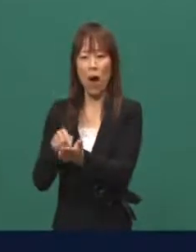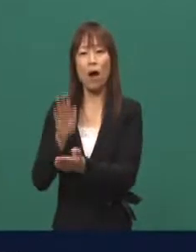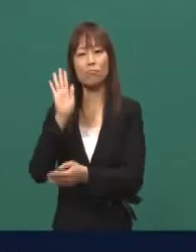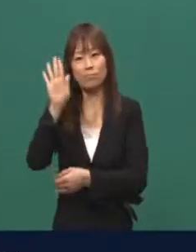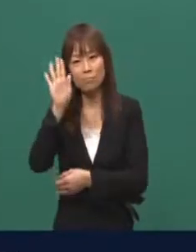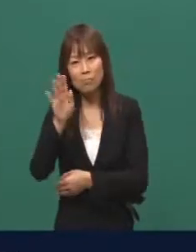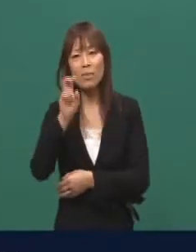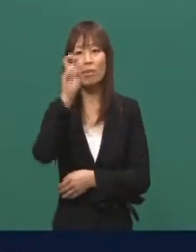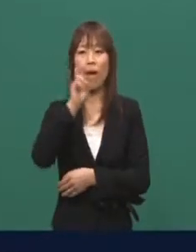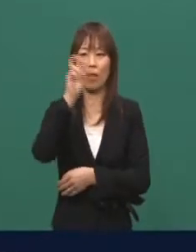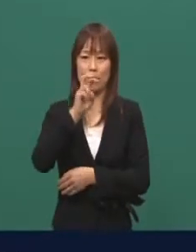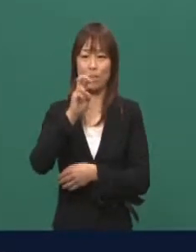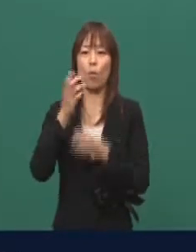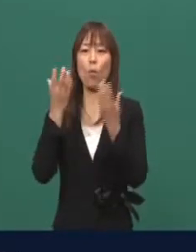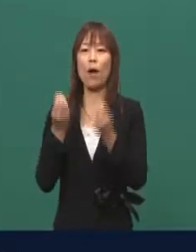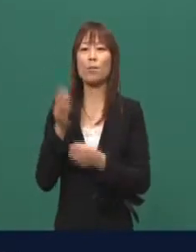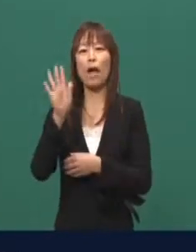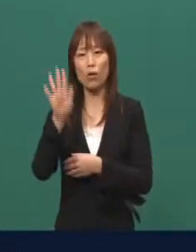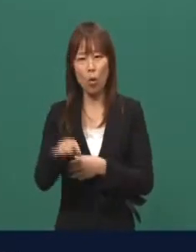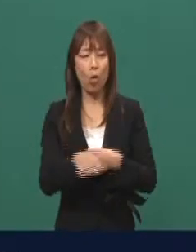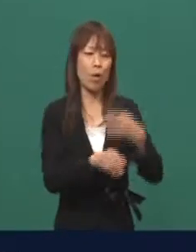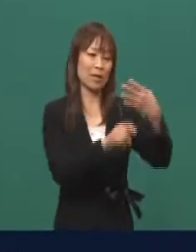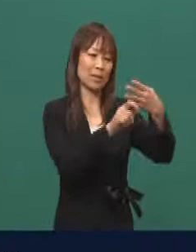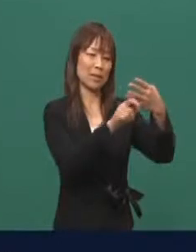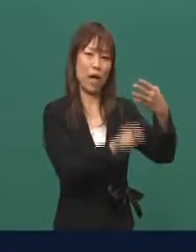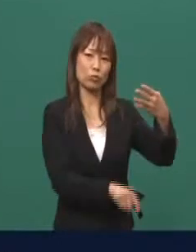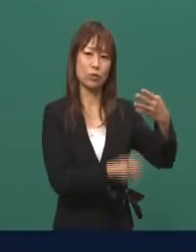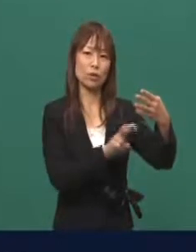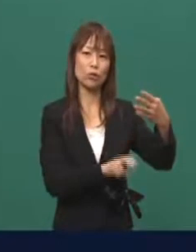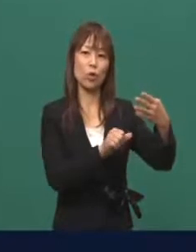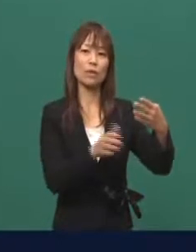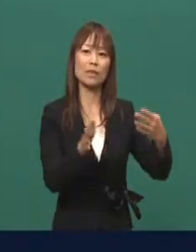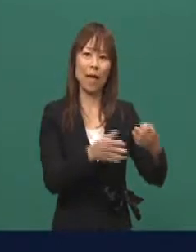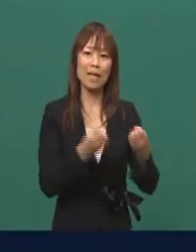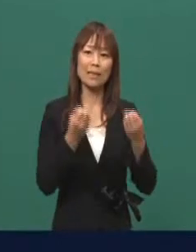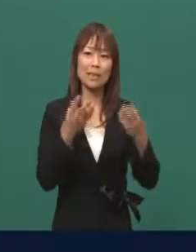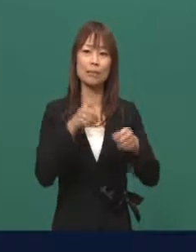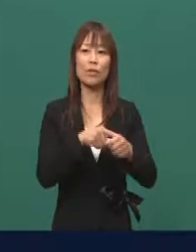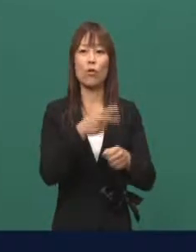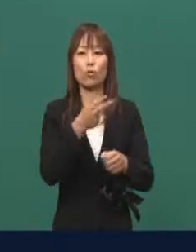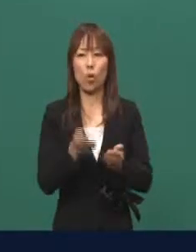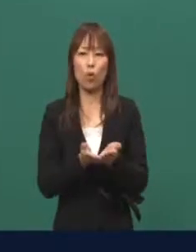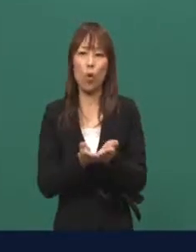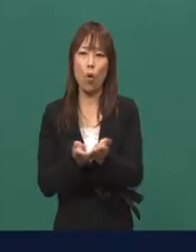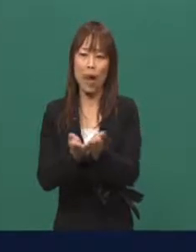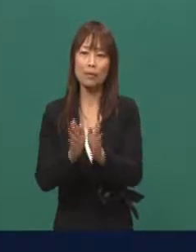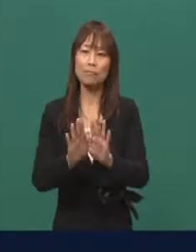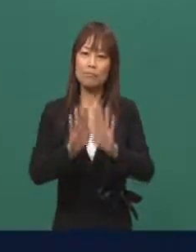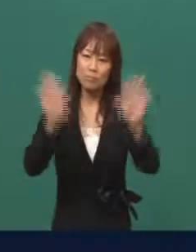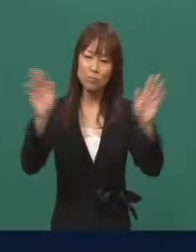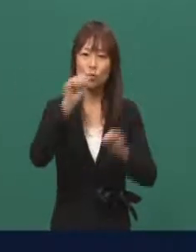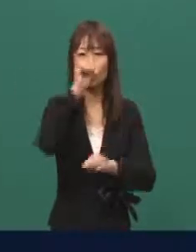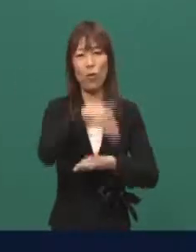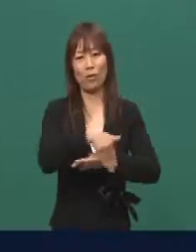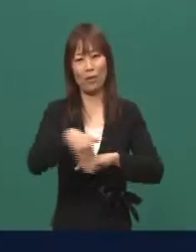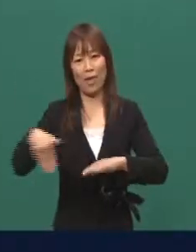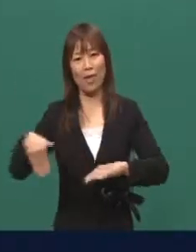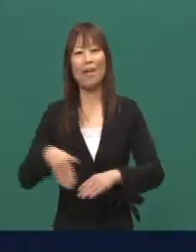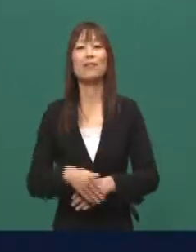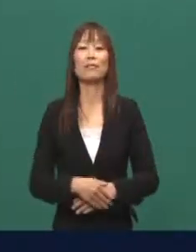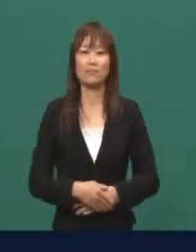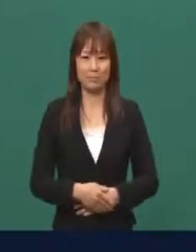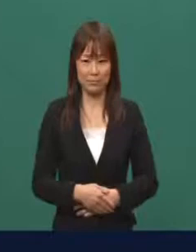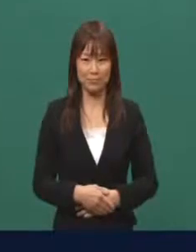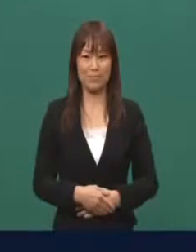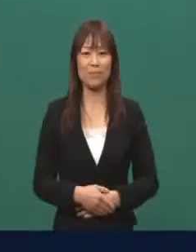海の子は、今後、整備の後、4月25日から新年度の航海が始まる予定